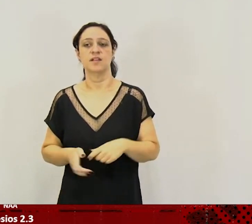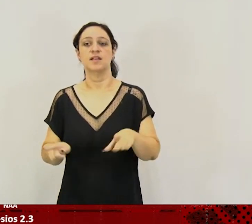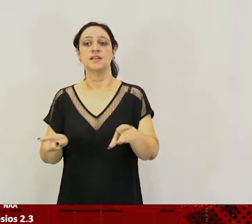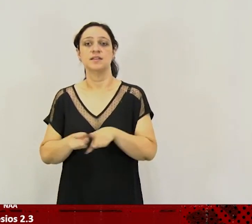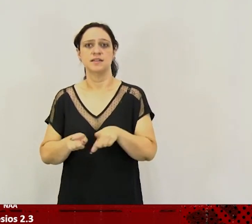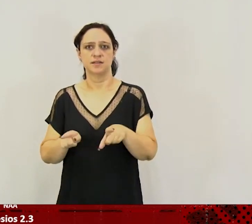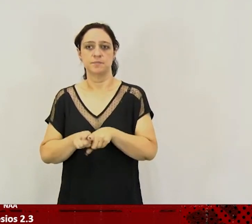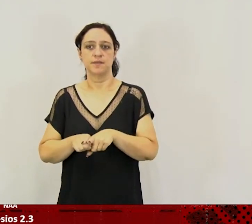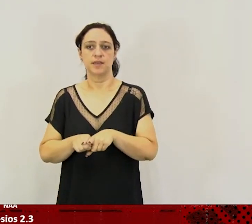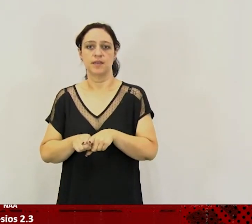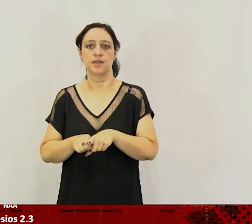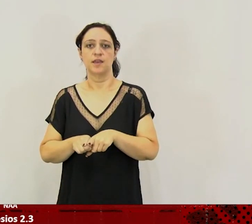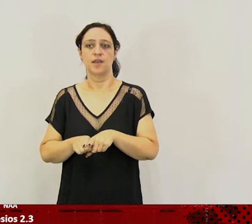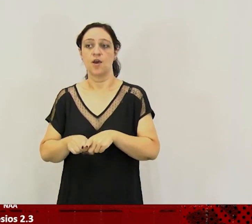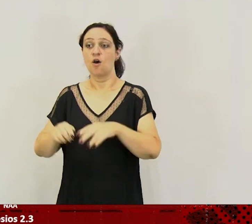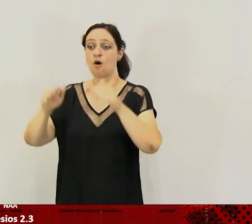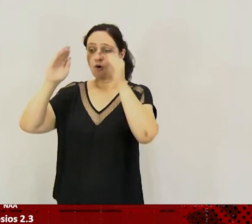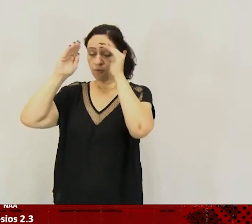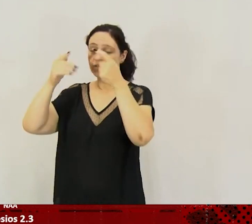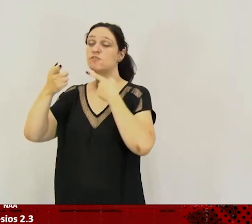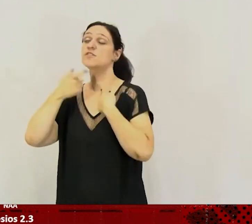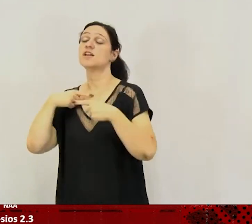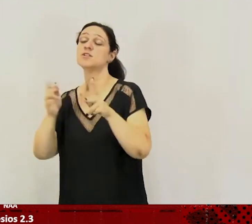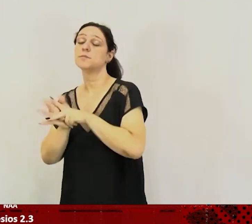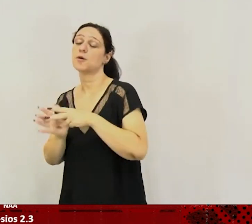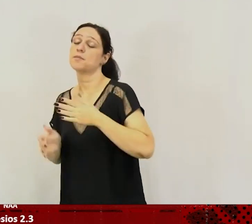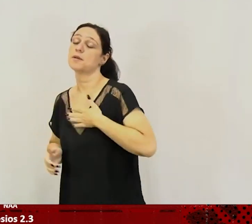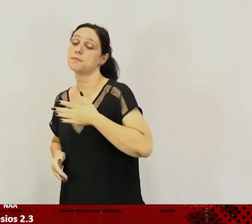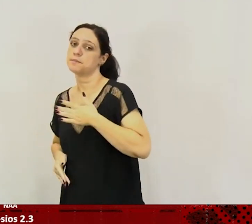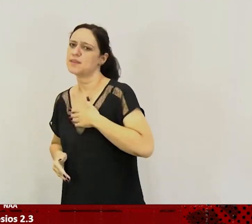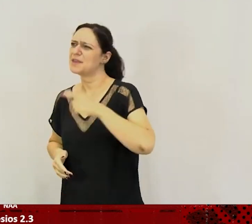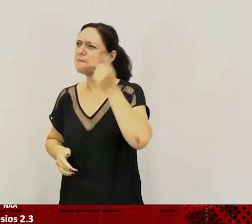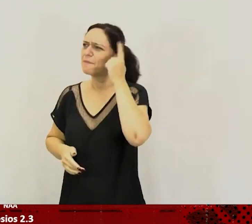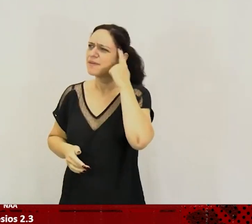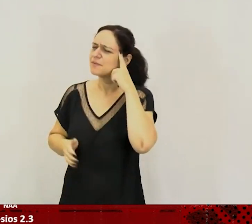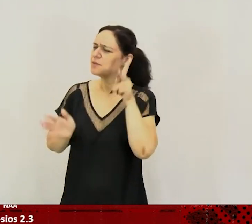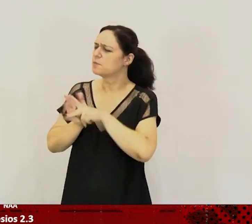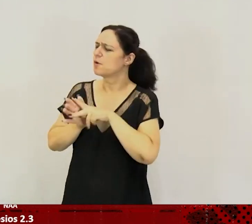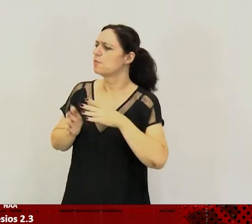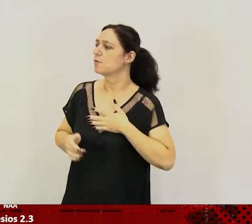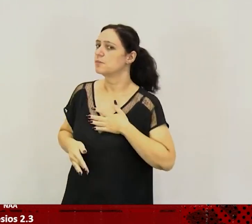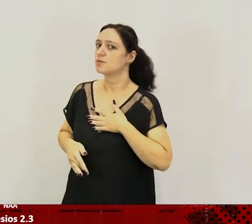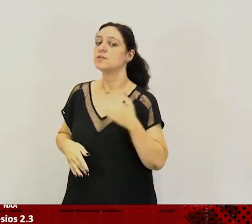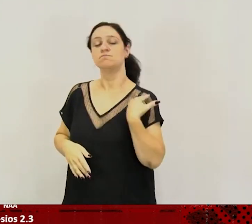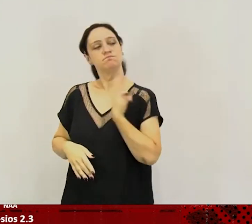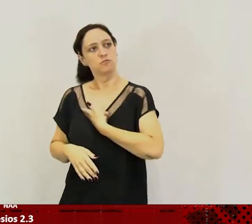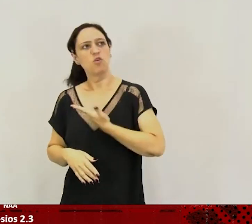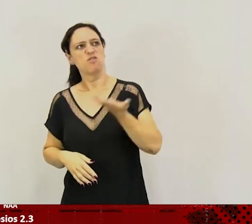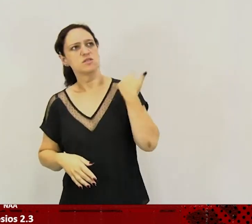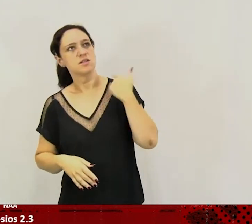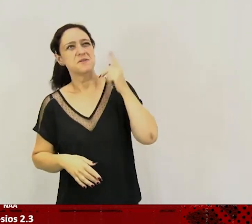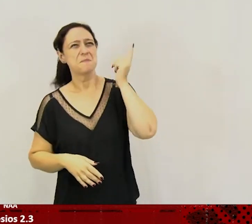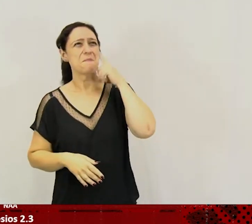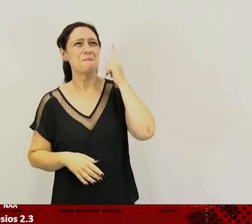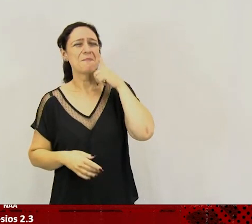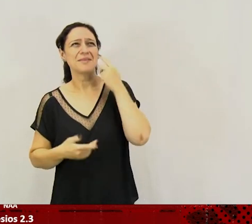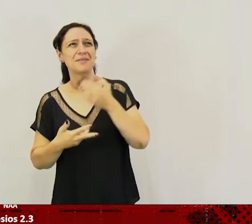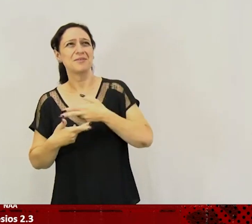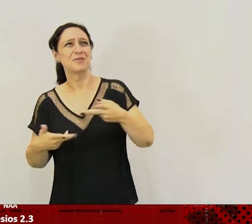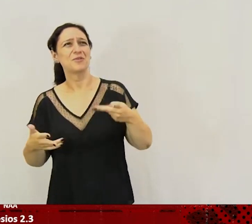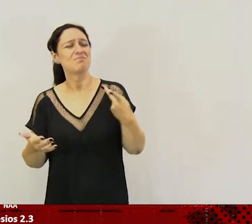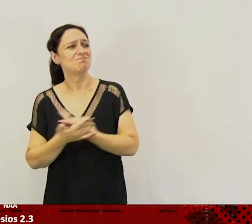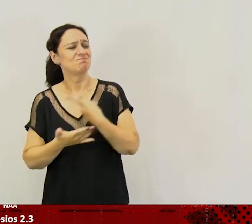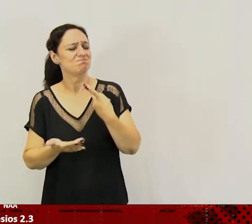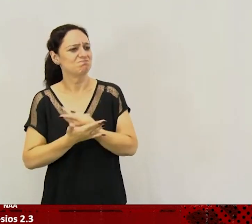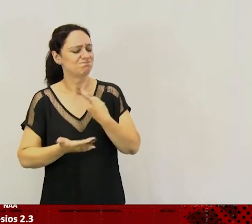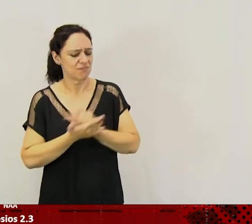fazendo a vontade da carne e dos pensamentos. Quantas vezes nós pensávamos coisas que não eram